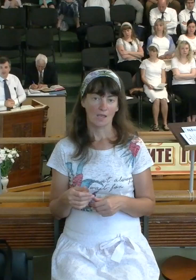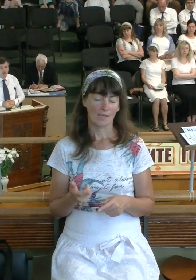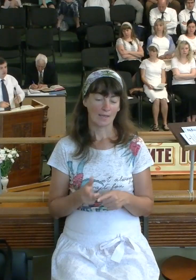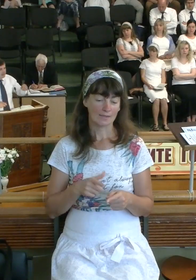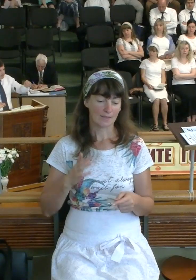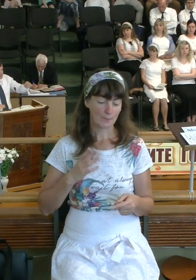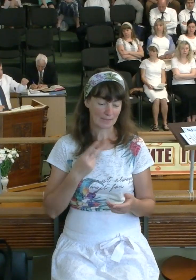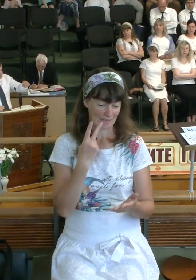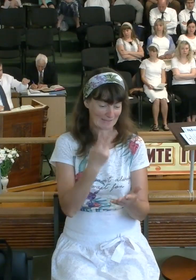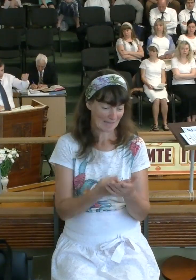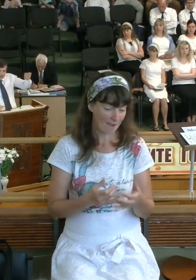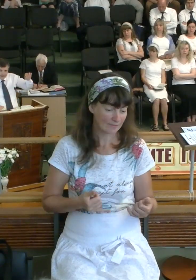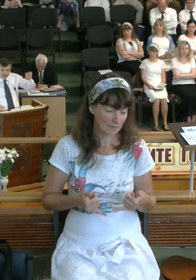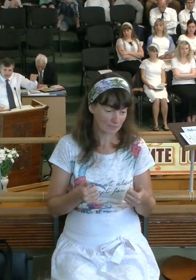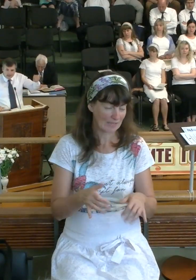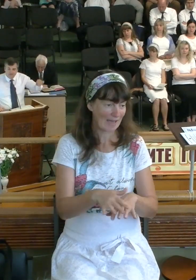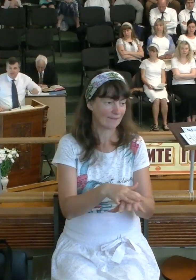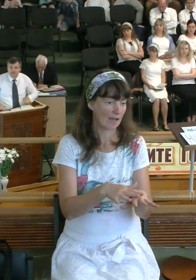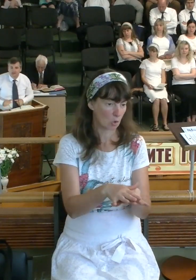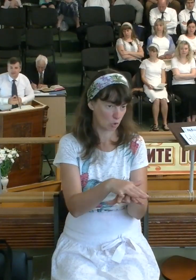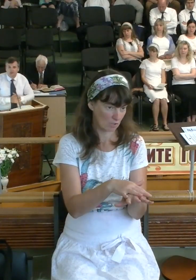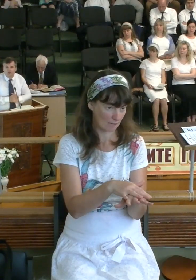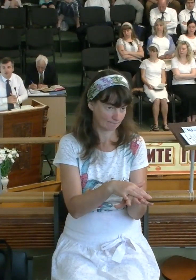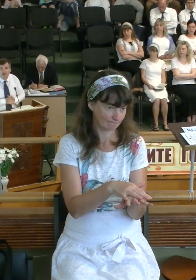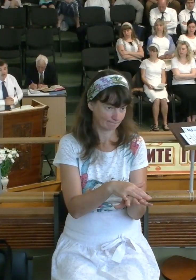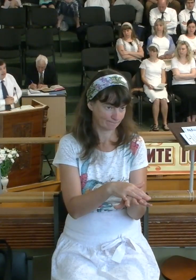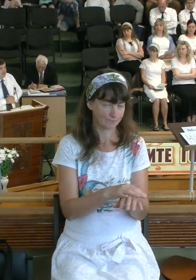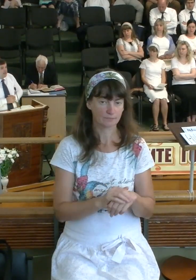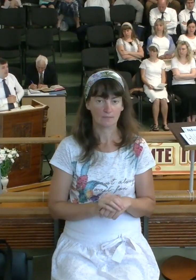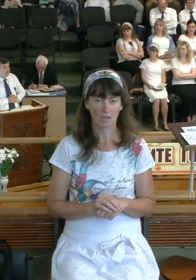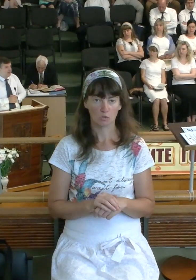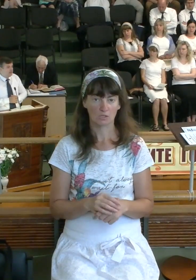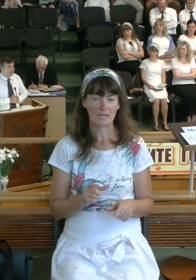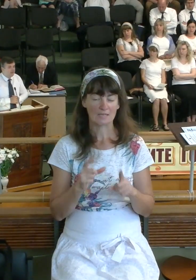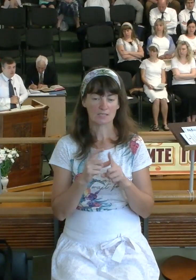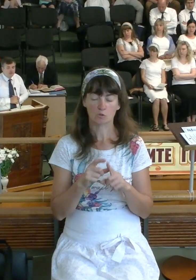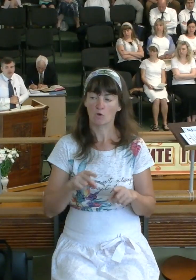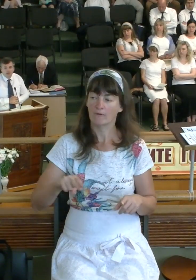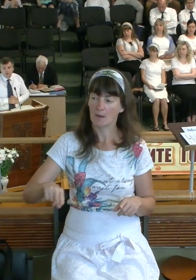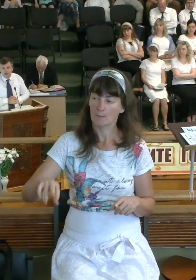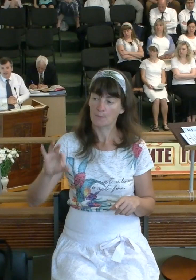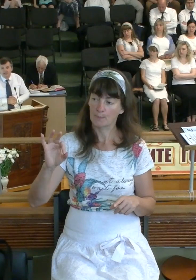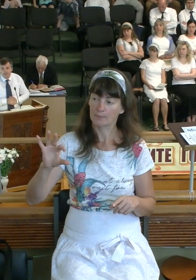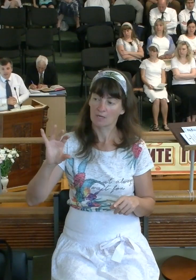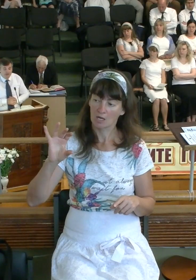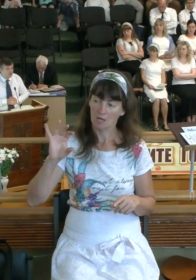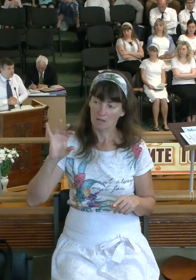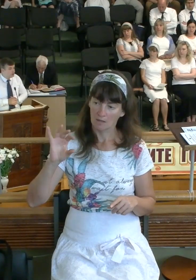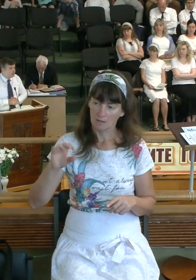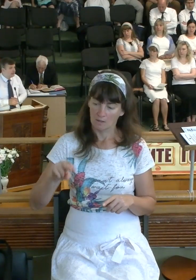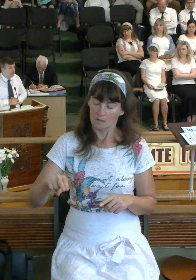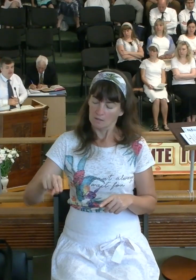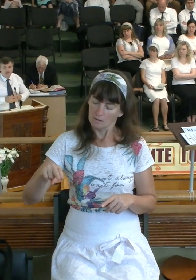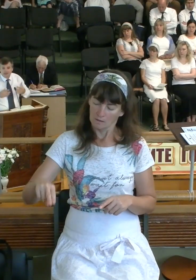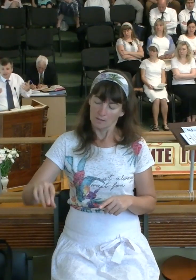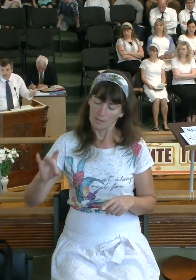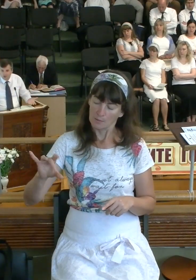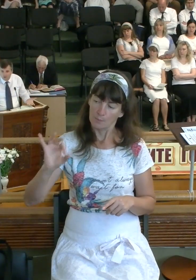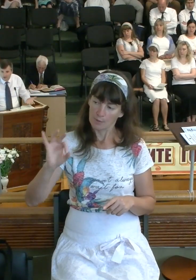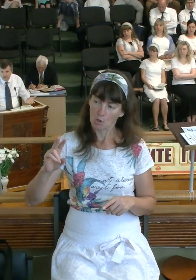что они говорят, что та проказа, вот та царат, еврейское слово, она появлялась на людях, которые имели в своей